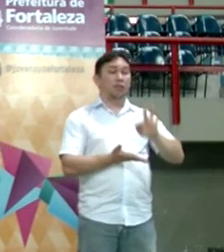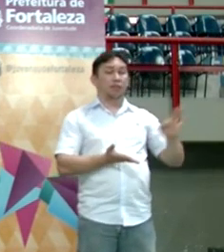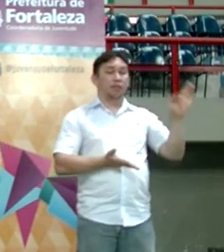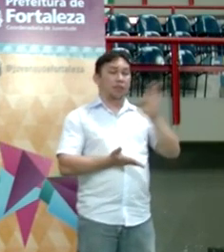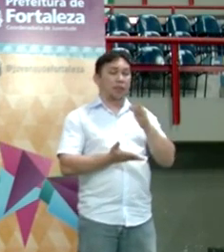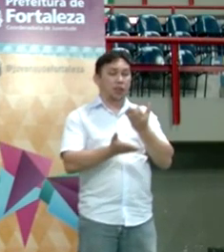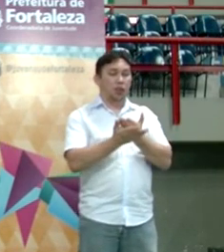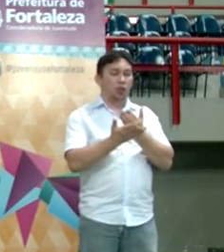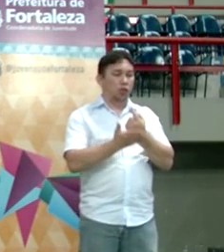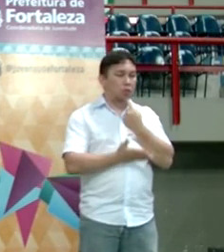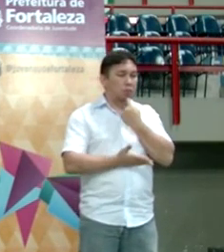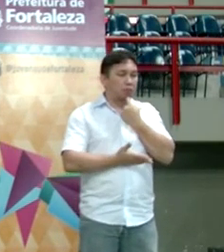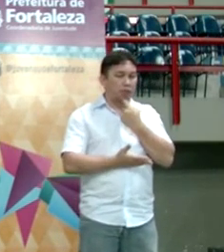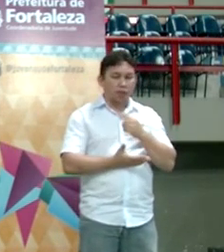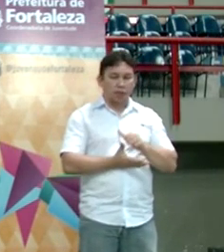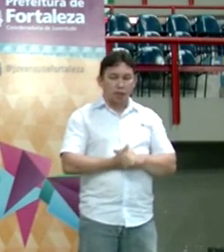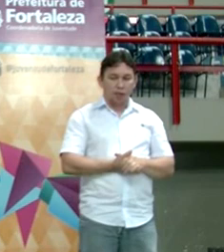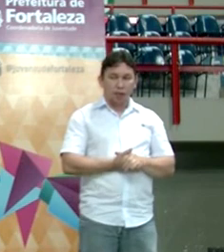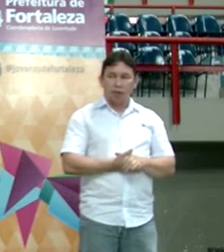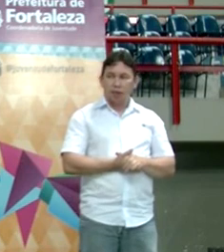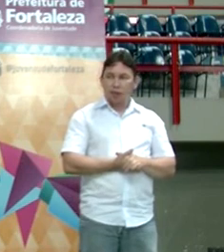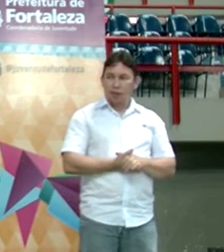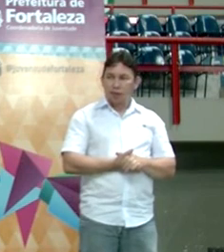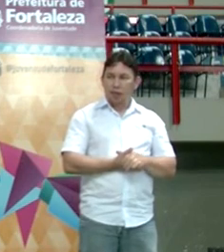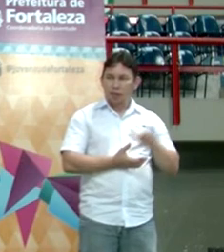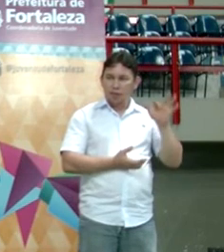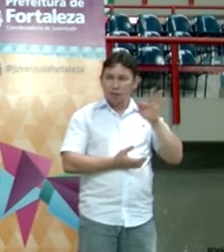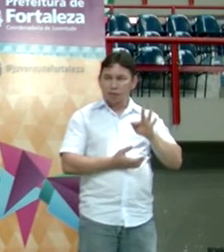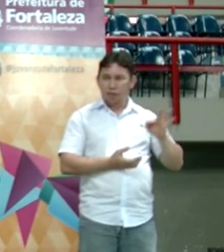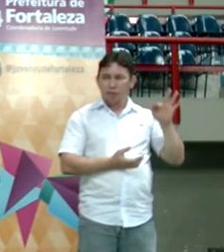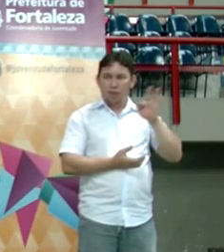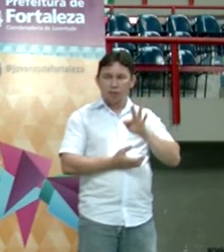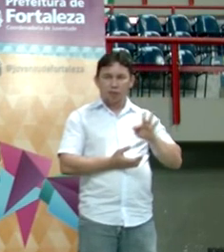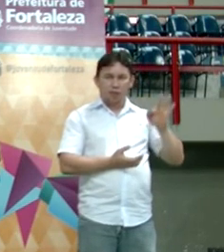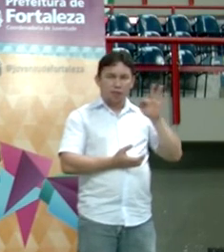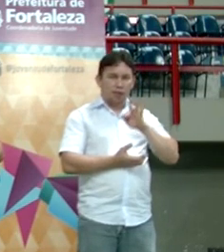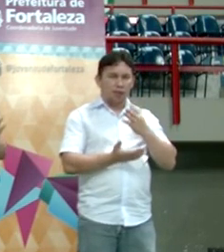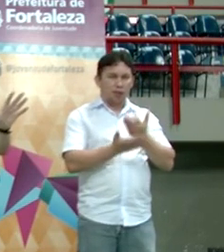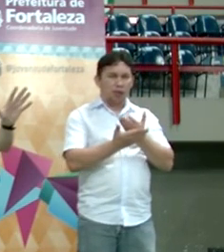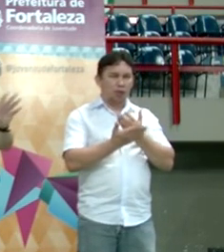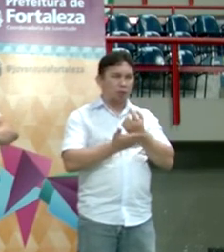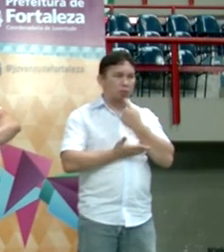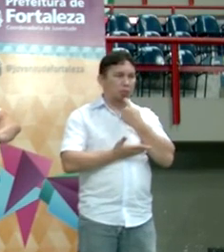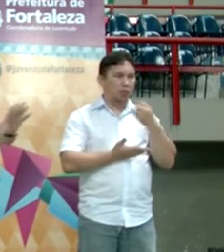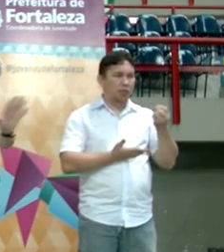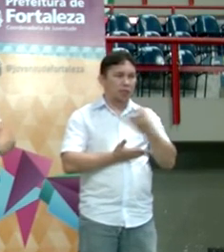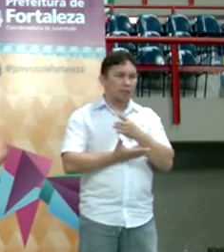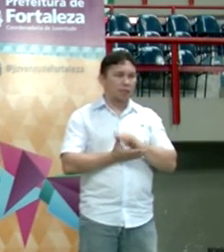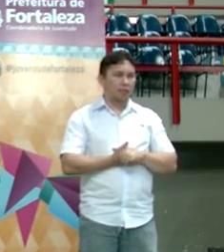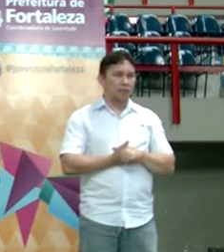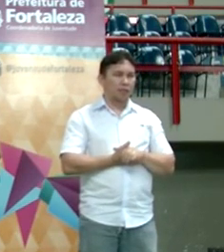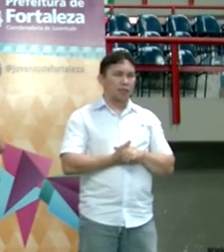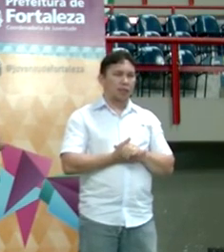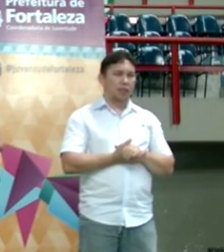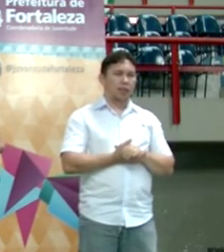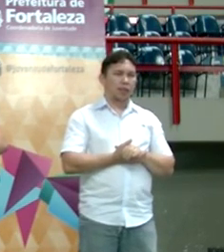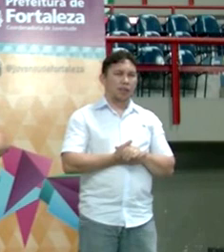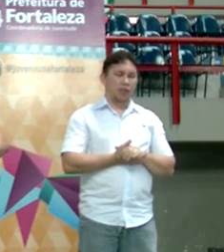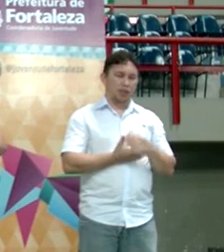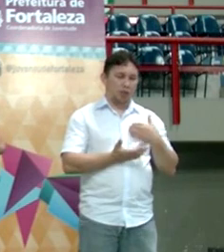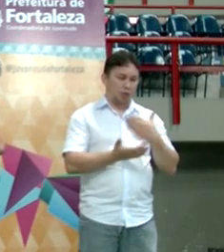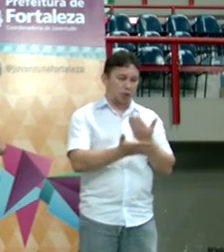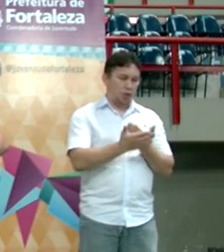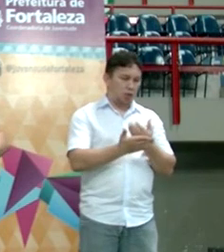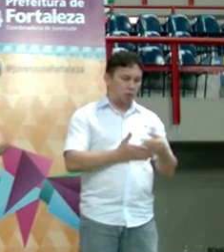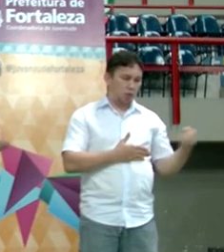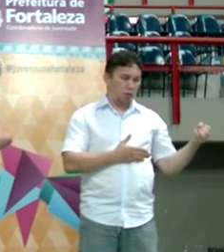Estudos Recentes. Não tem uma faculdade agora no Facebook? Estudos Recentes. Tudo que o cara quer botar, ele diz assim, estudos